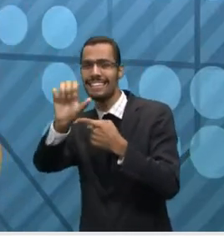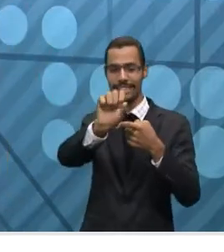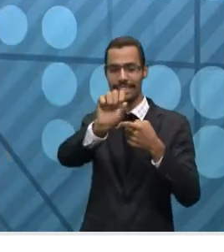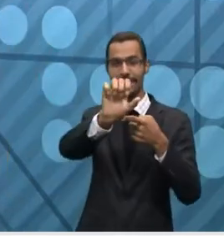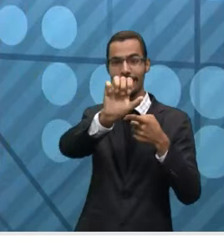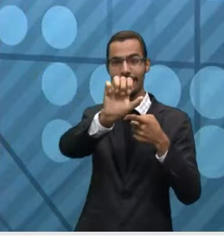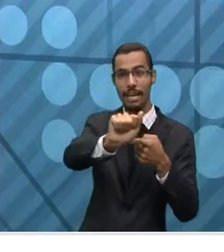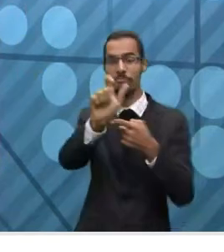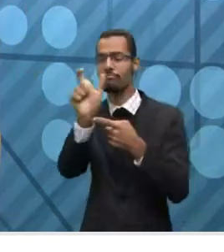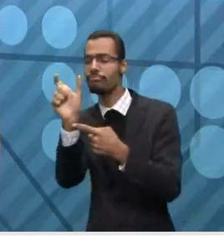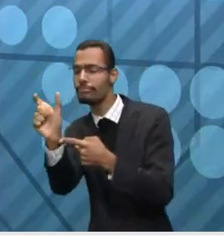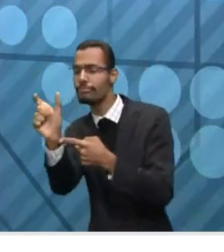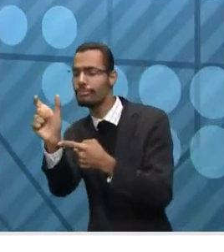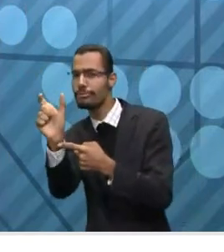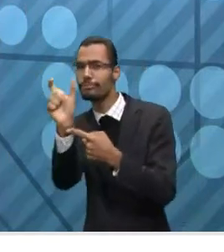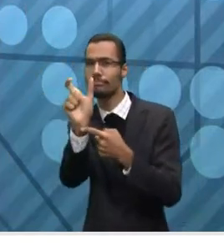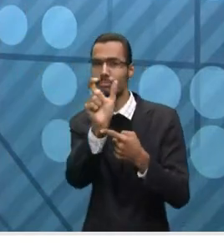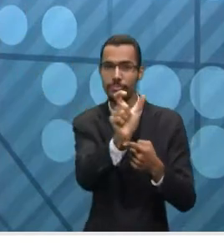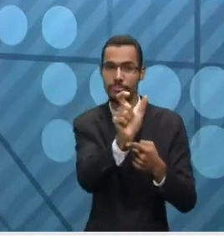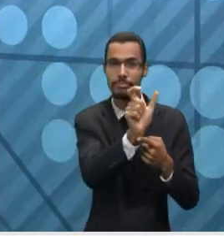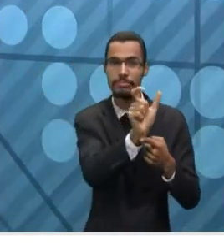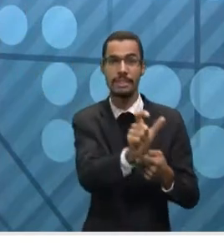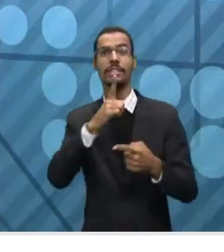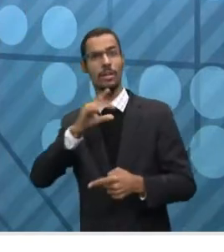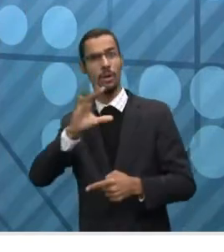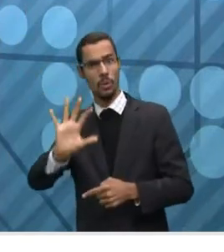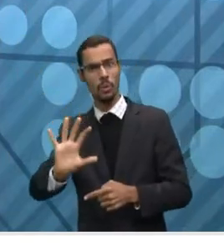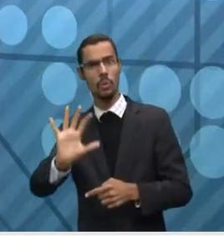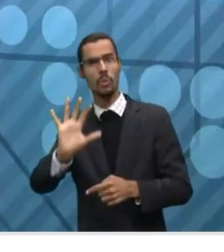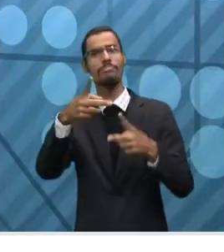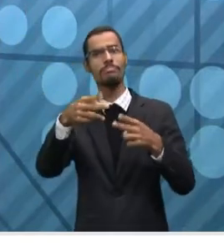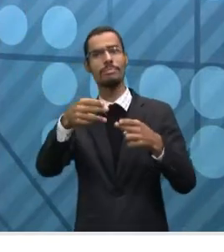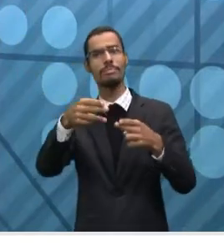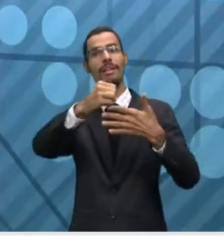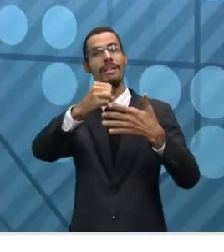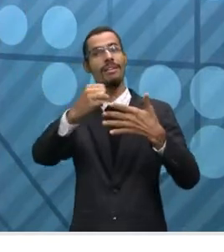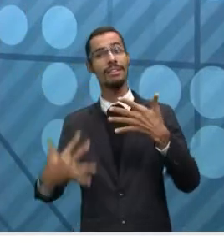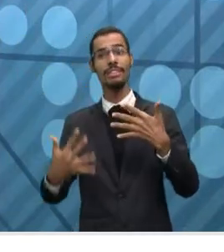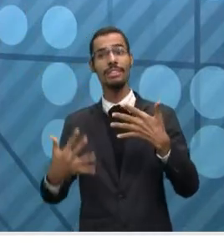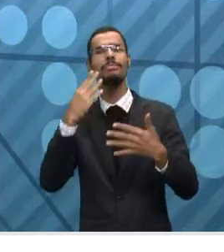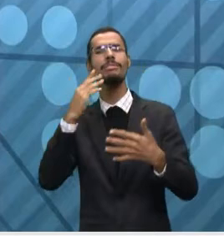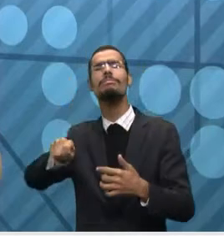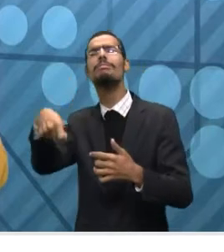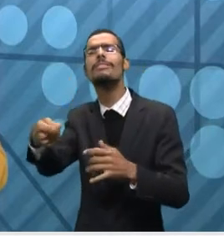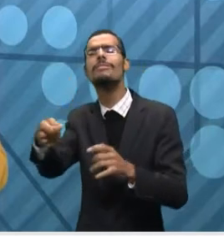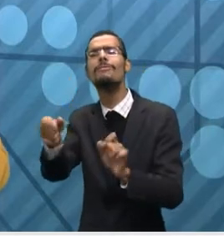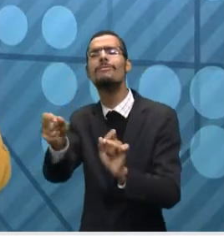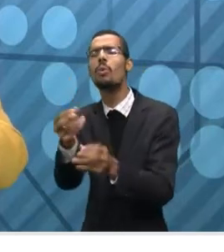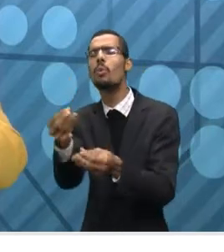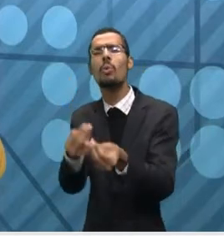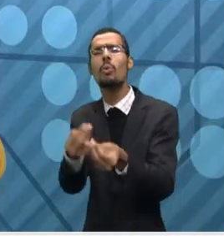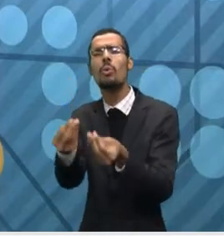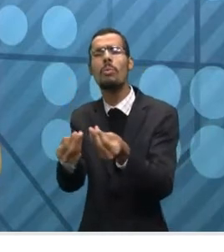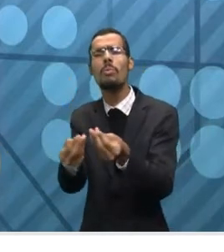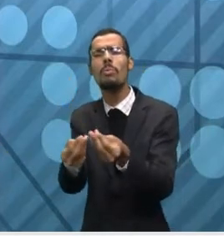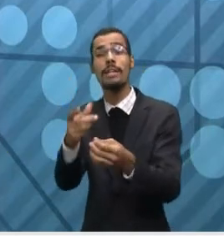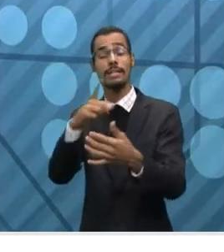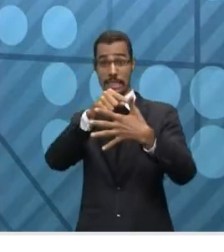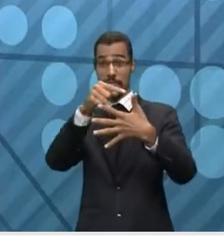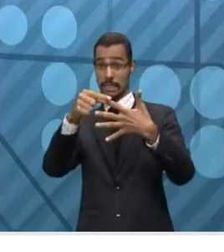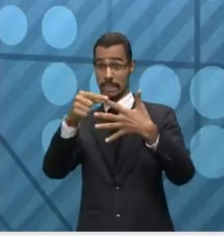partes pequenas de palavras. O mesmo vai acontecer com a Libras, como que um sinal ele é formado. Então, ocorrem